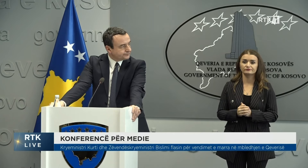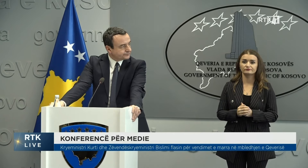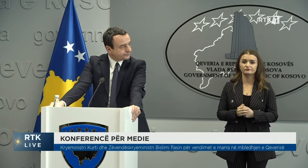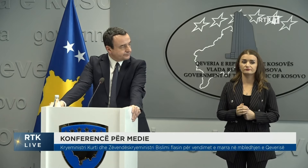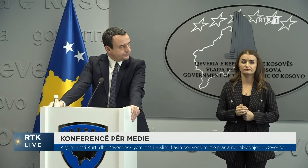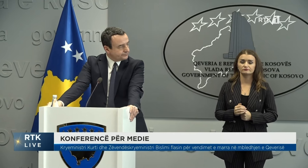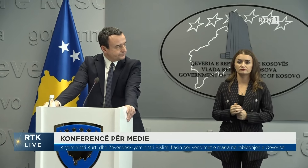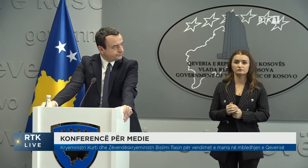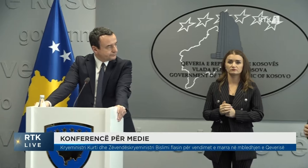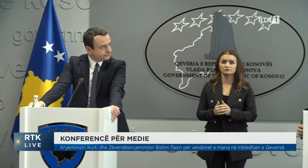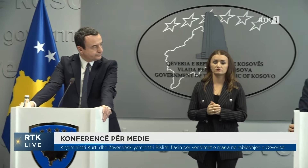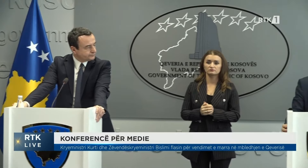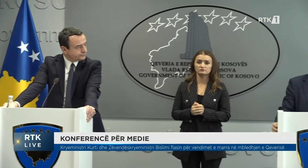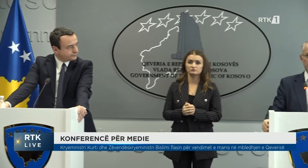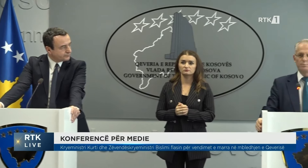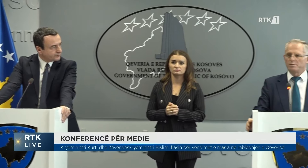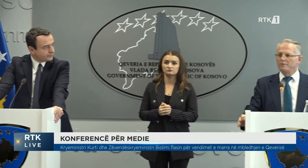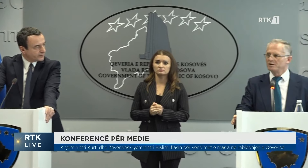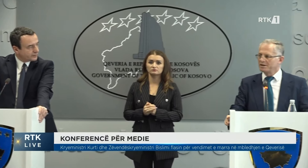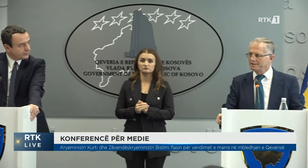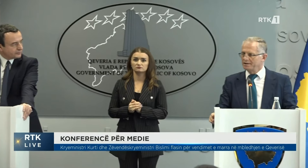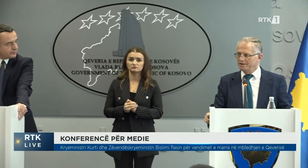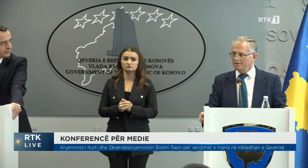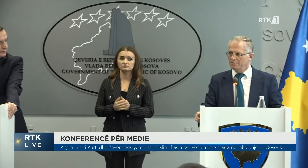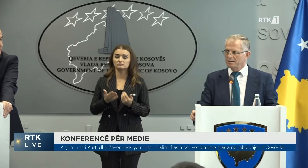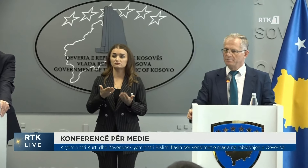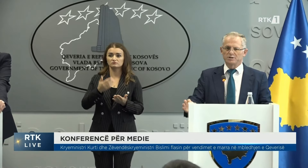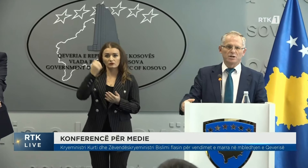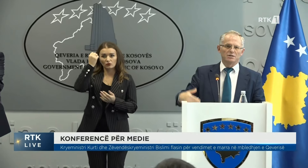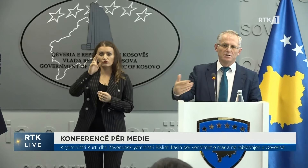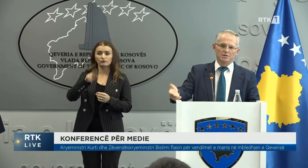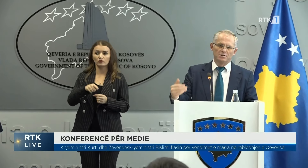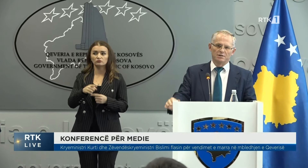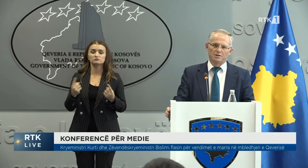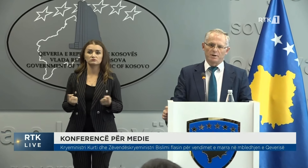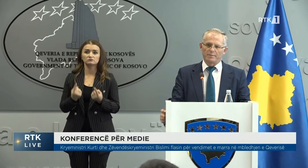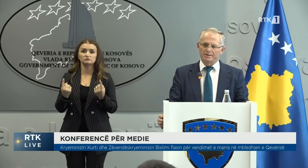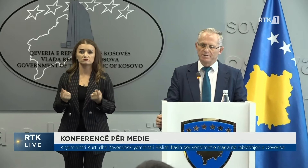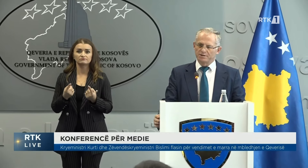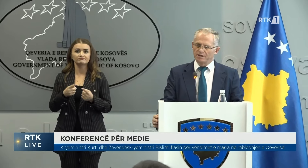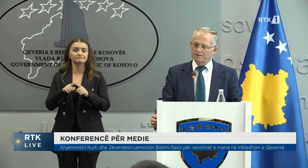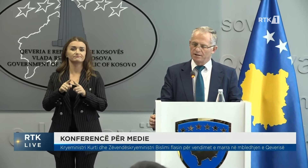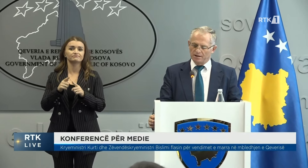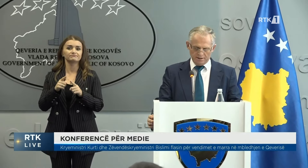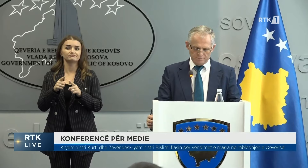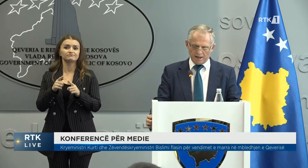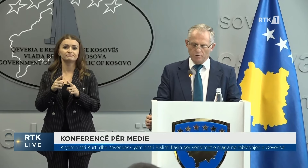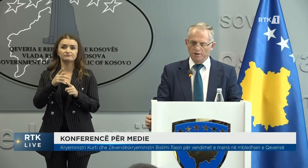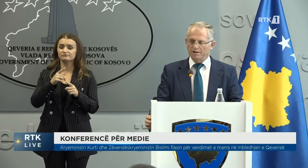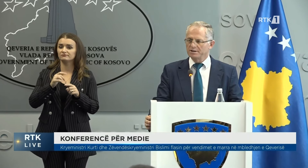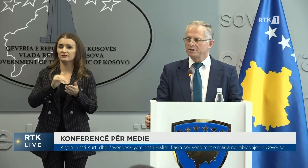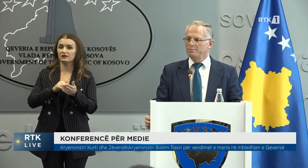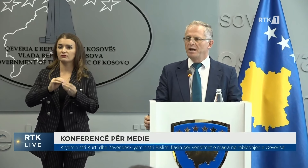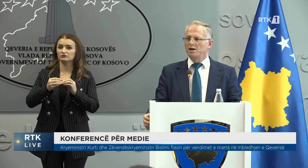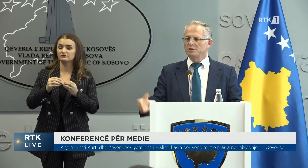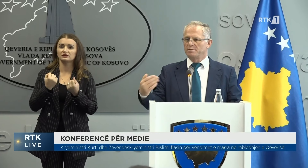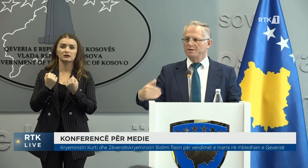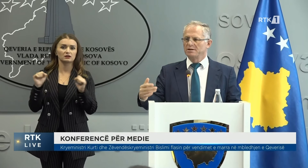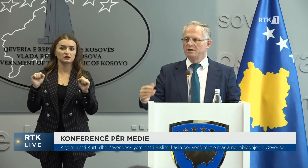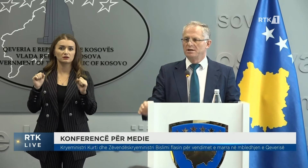Për të vazhduar të ugalë kryeministri, Kosova promovon tregtinë lirë dhe beson në përparësit se sjellë tregtia lirë me rajonin, ka qenë